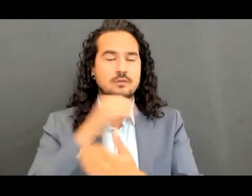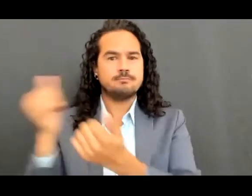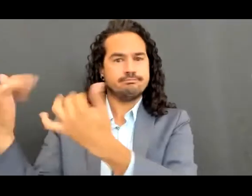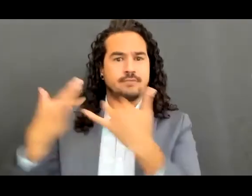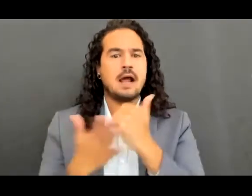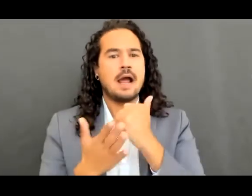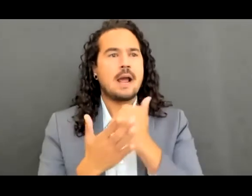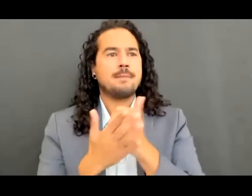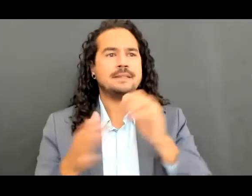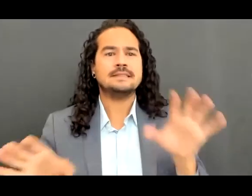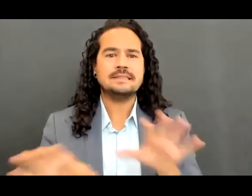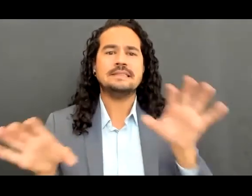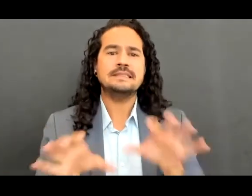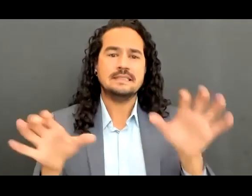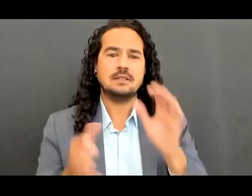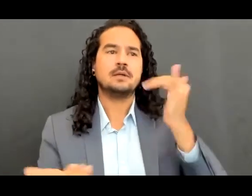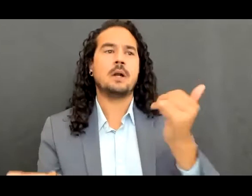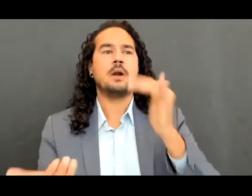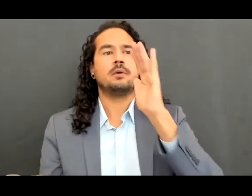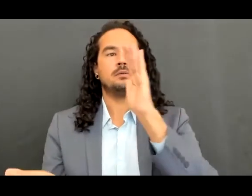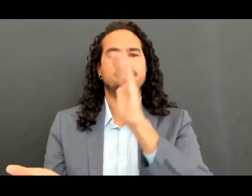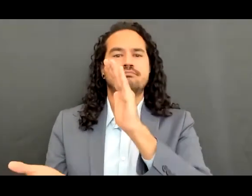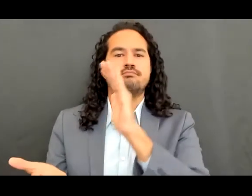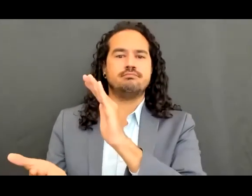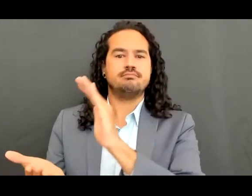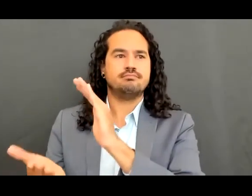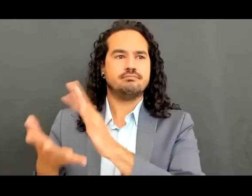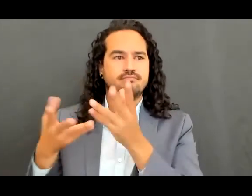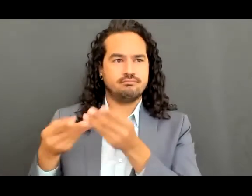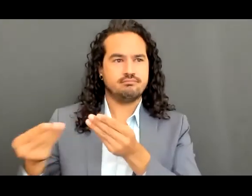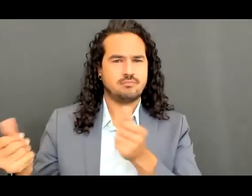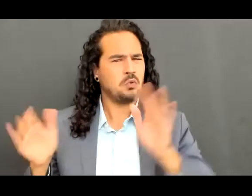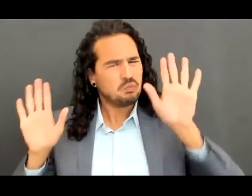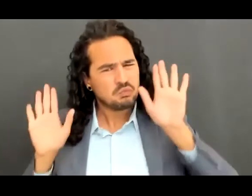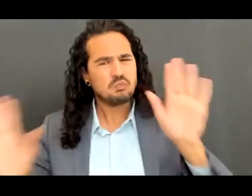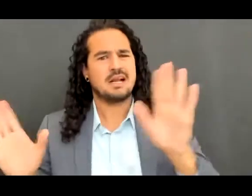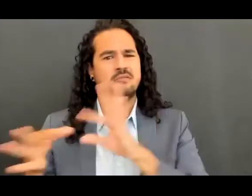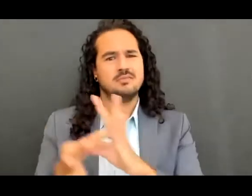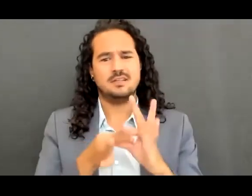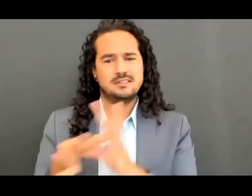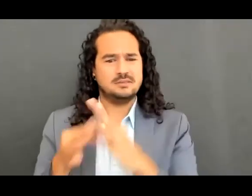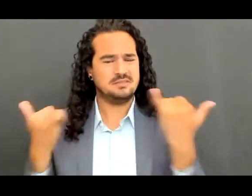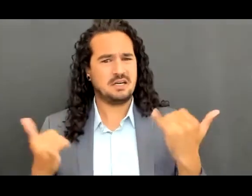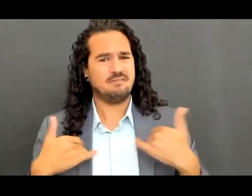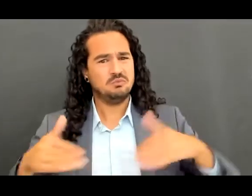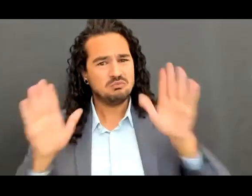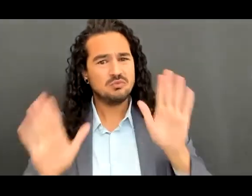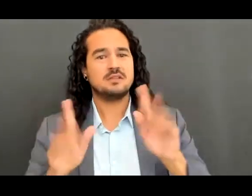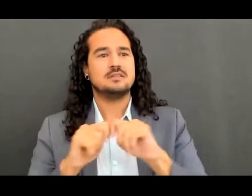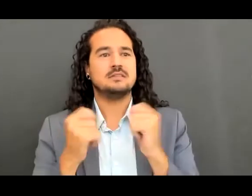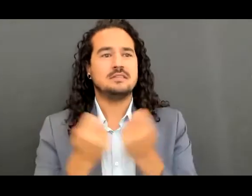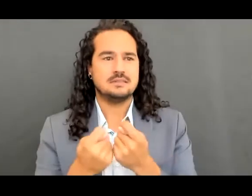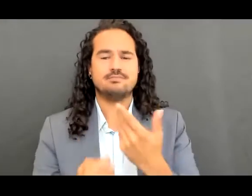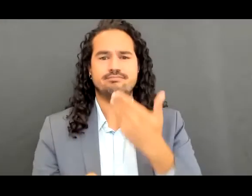Están ayudando en las áreas de incidentes. Muchas gracias por la cooperación y el trabajo en equipo. Nos están llevando